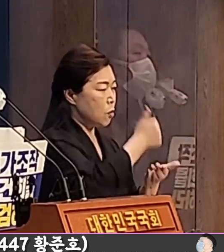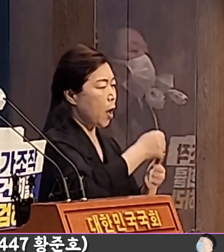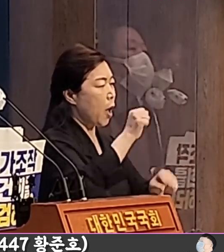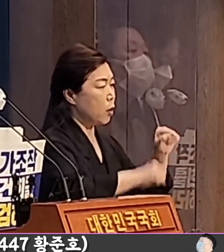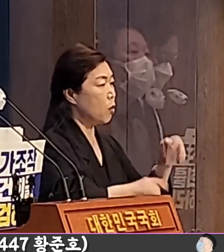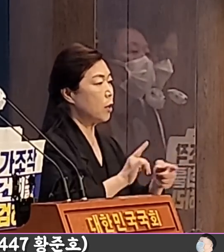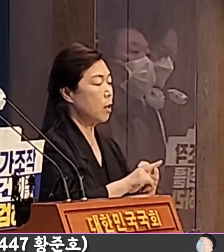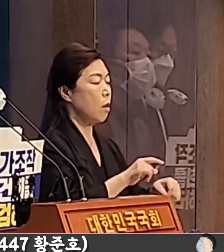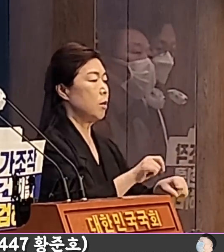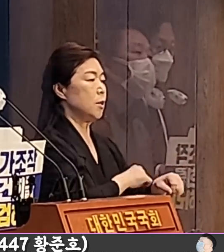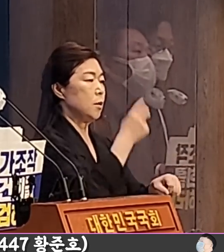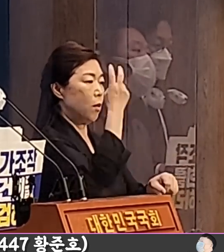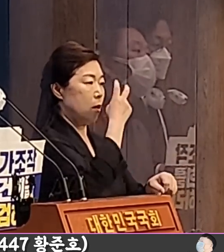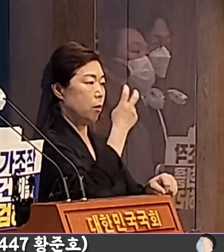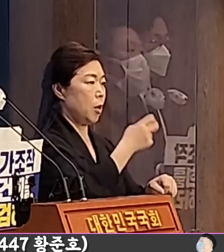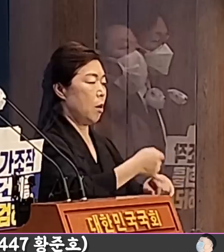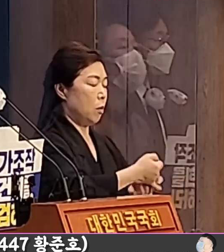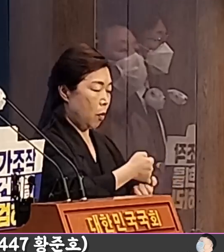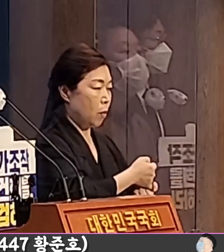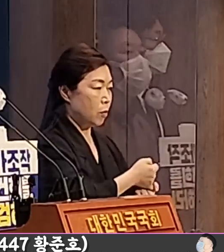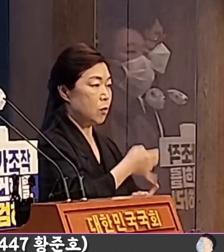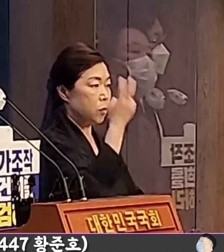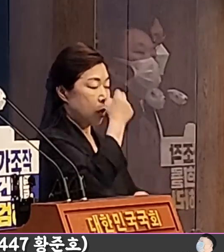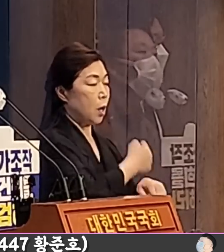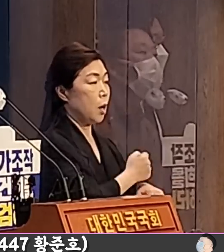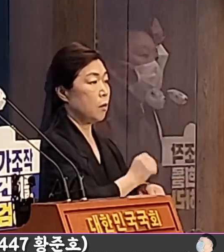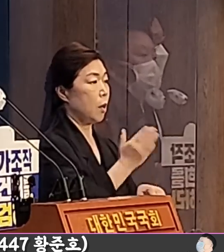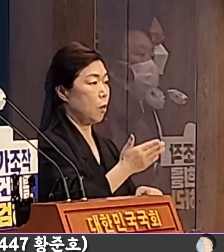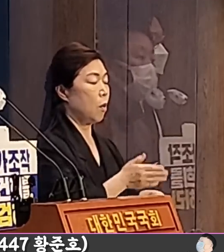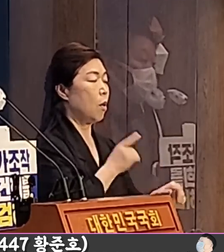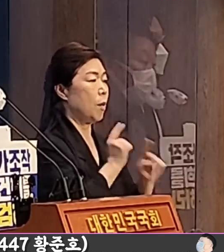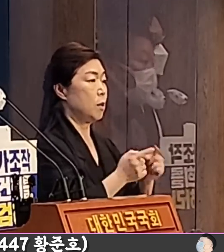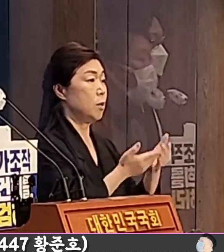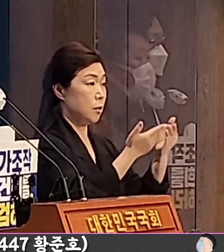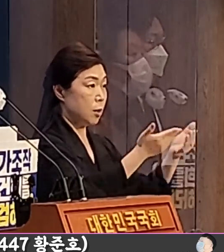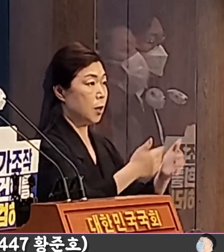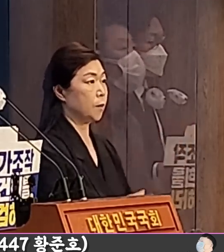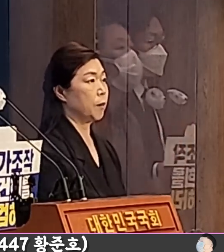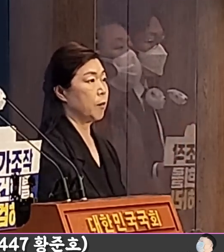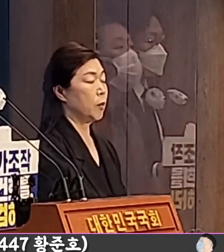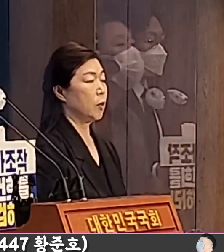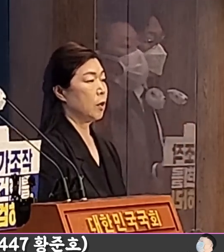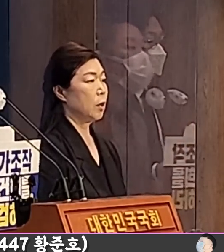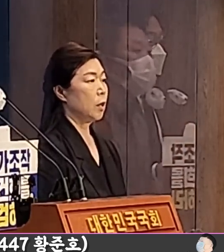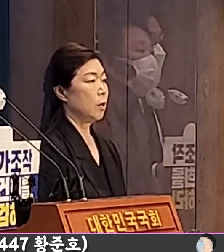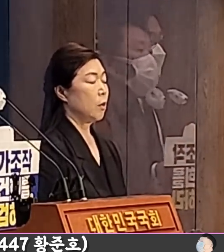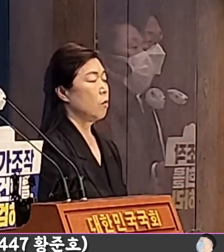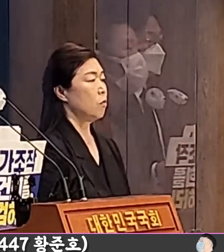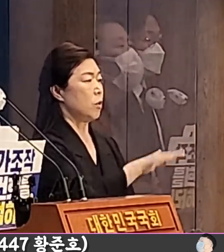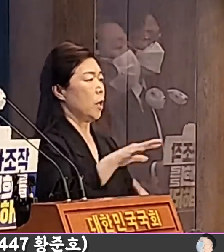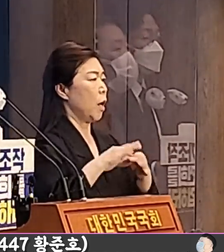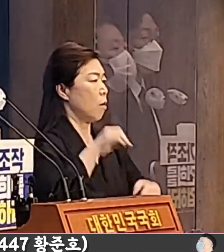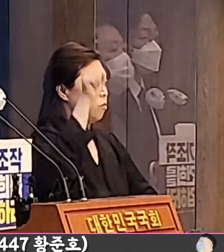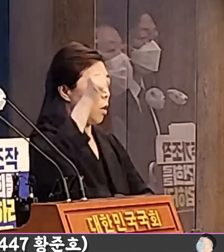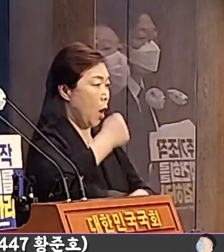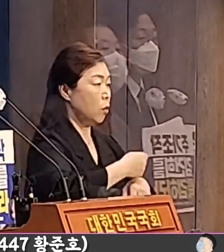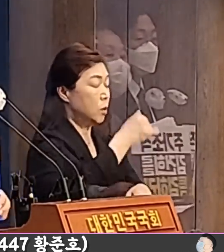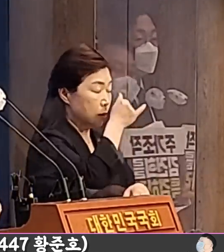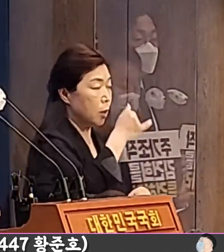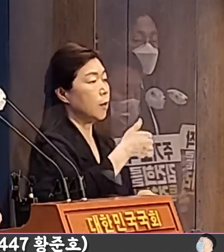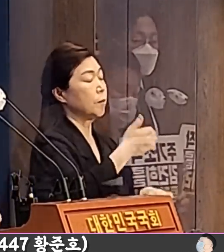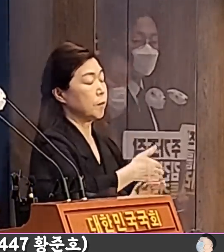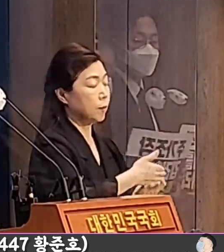대해서 특검이 전면적으로 수사해야 된다는 것을 촉구하고 호소하겠습니다. 밖에서 저희들 끊임없이 투쟁하고